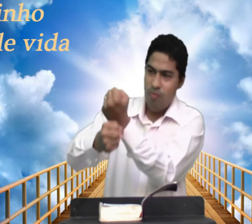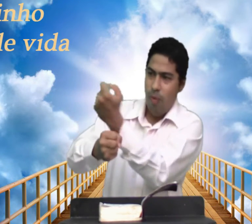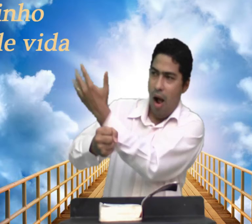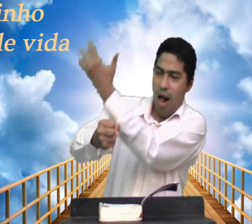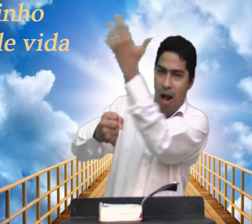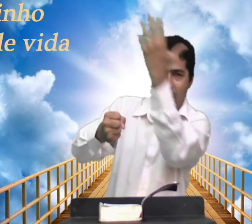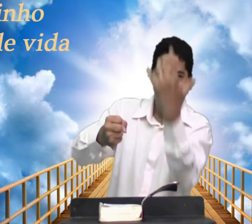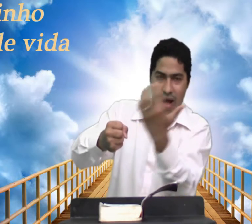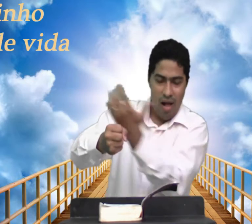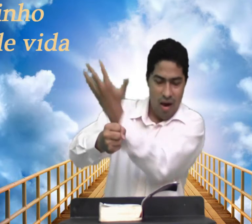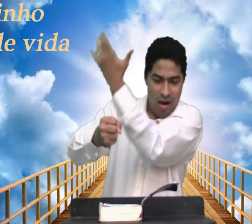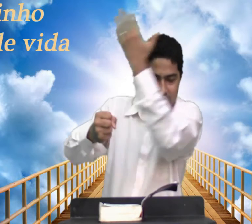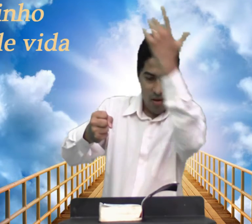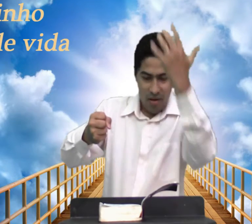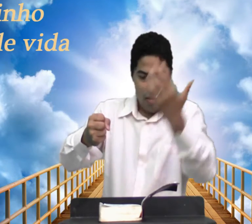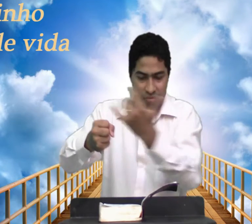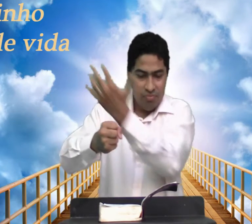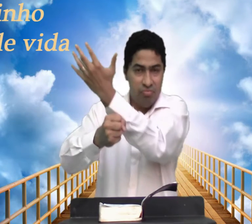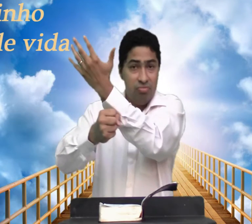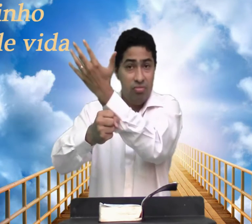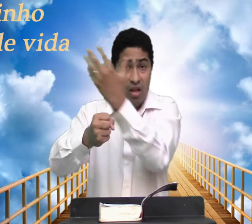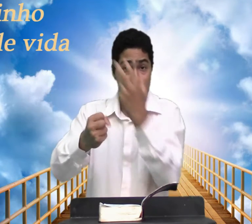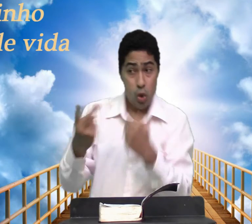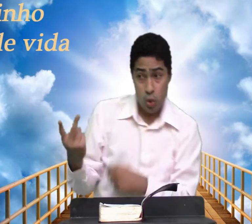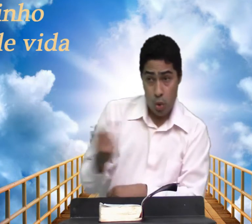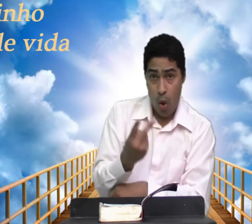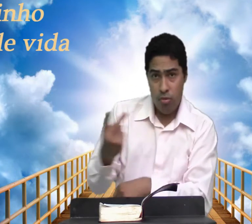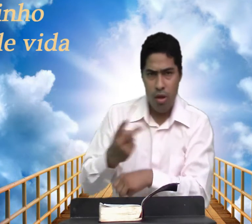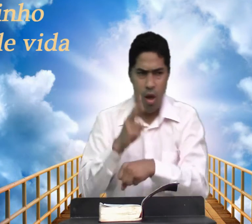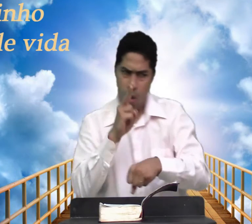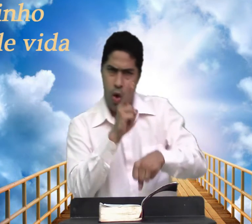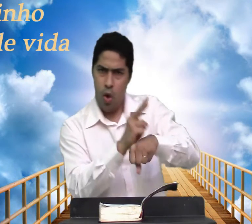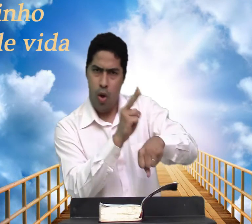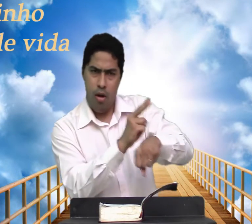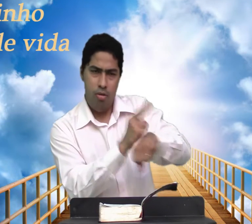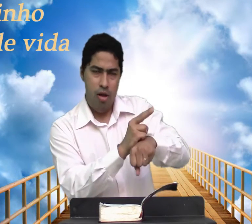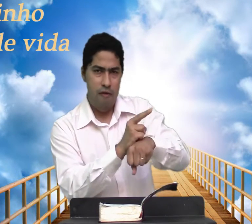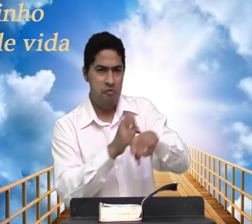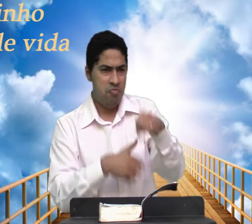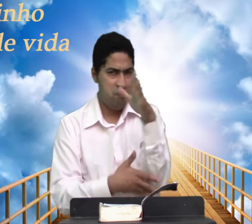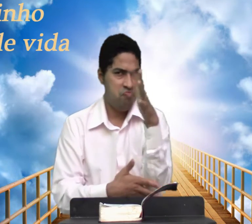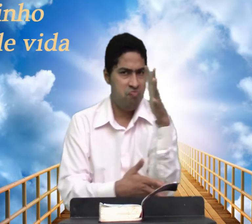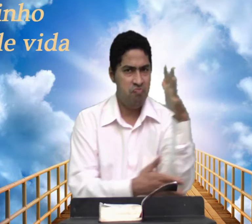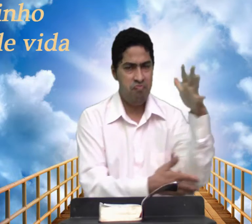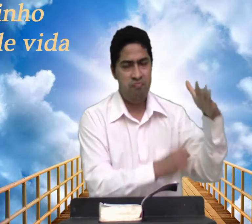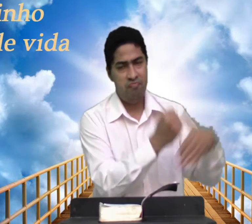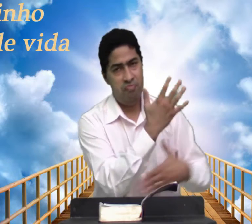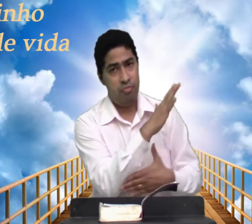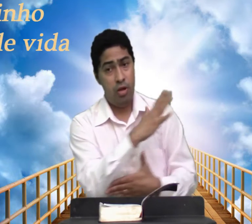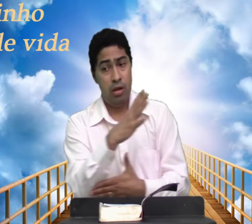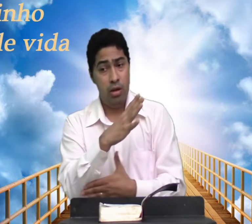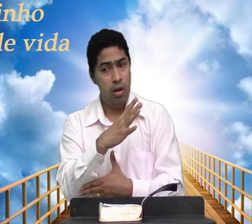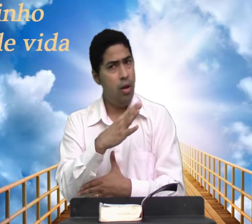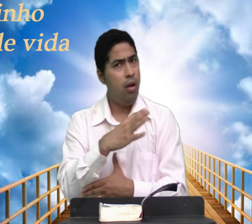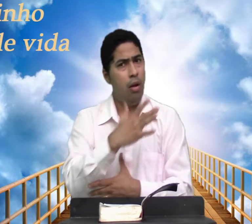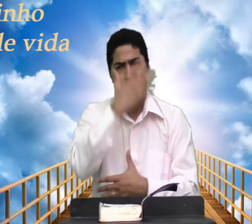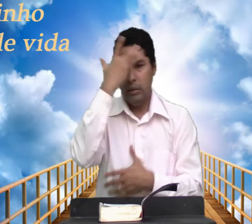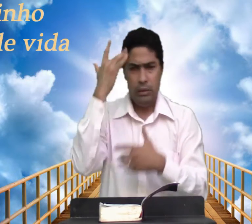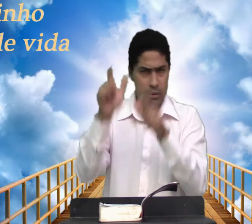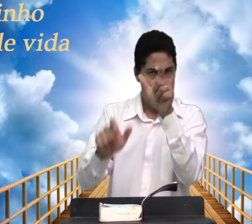flamejante, para que guardassem e protegessem, impedindo que o homem retornasse e comesse